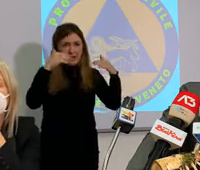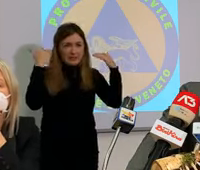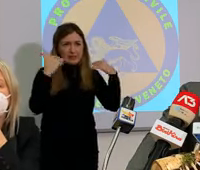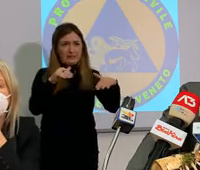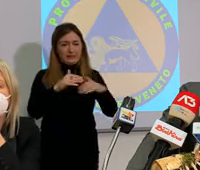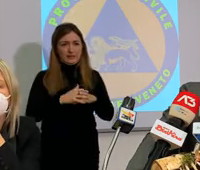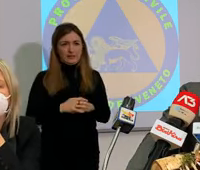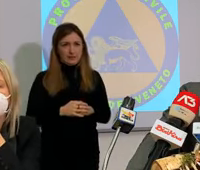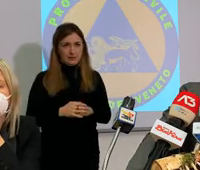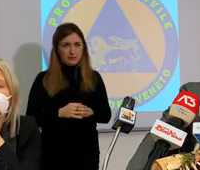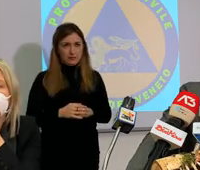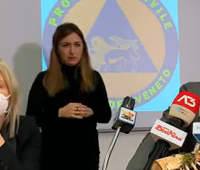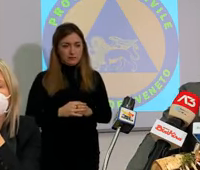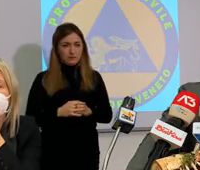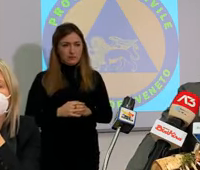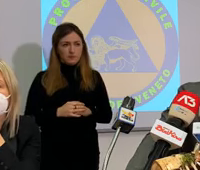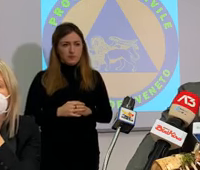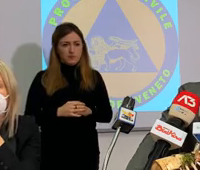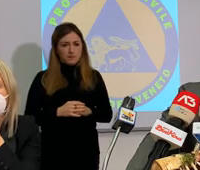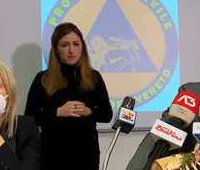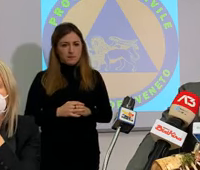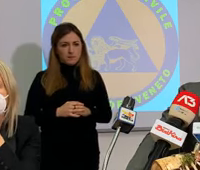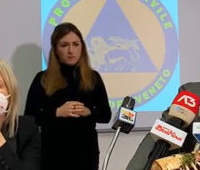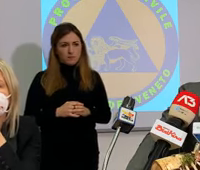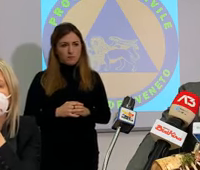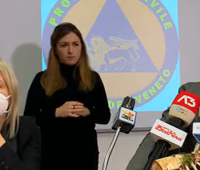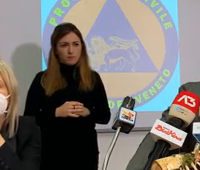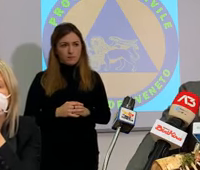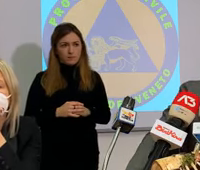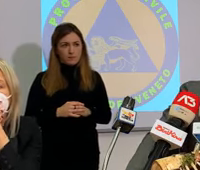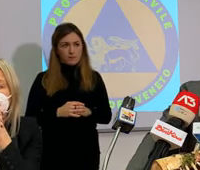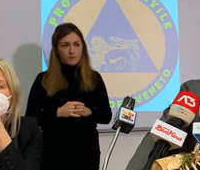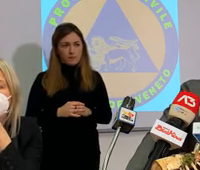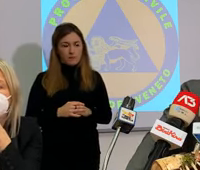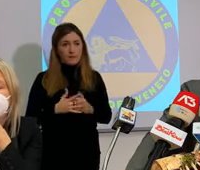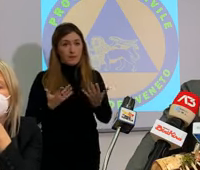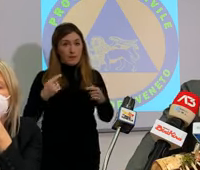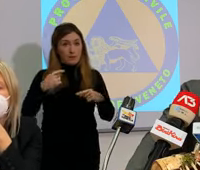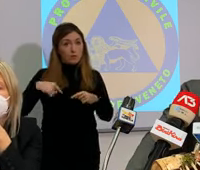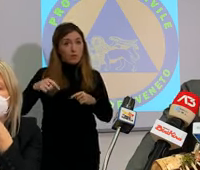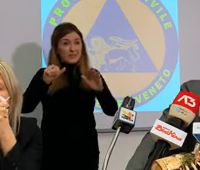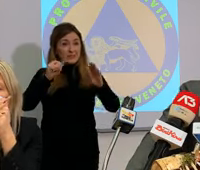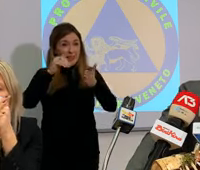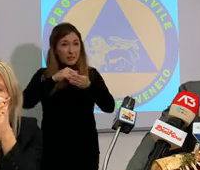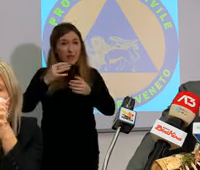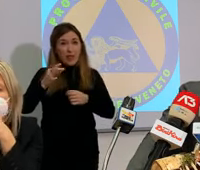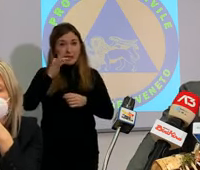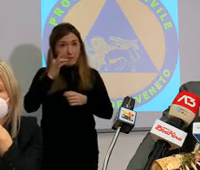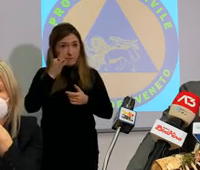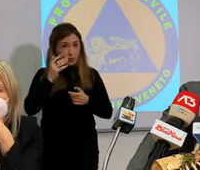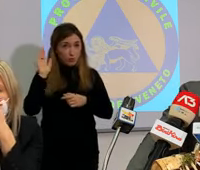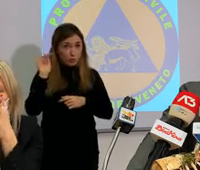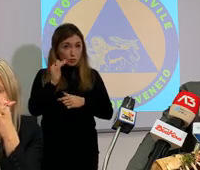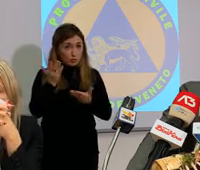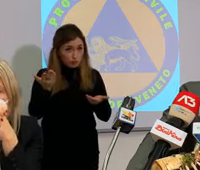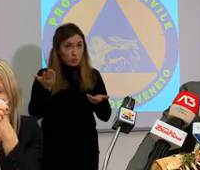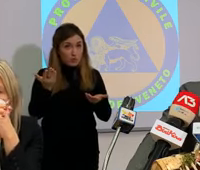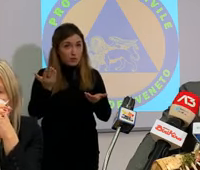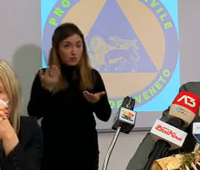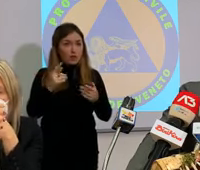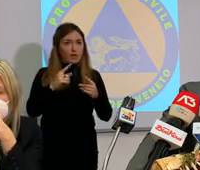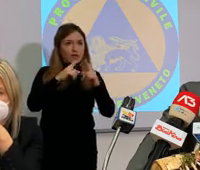ovvio diciamo che le misure messe in campo non a caso facciamo 60.000 tamponi prima facciamo 2000 quindi a fase di